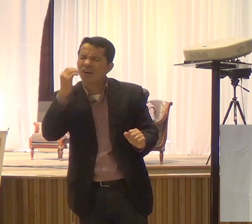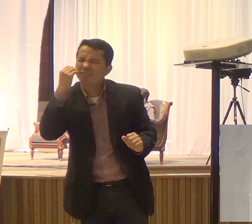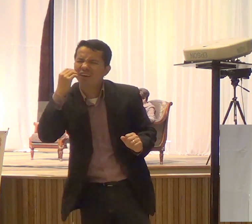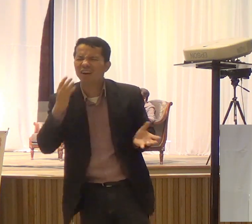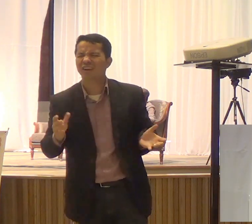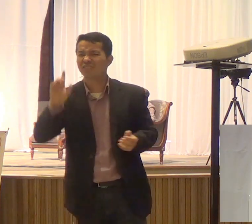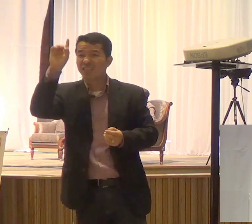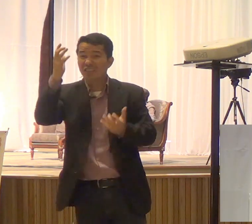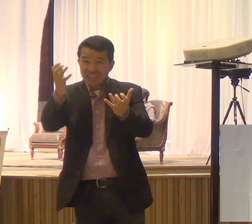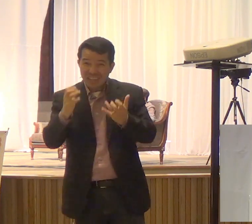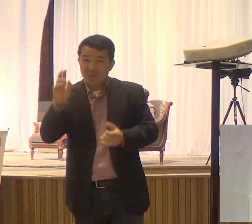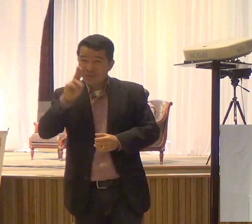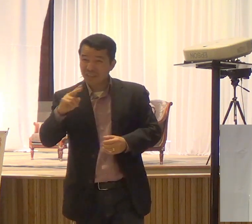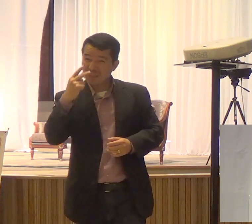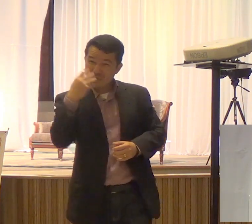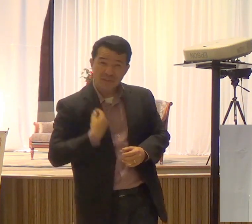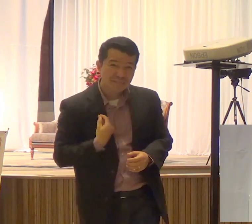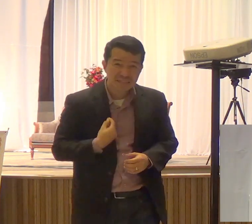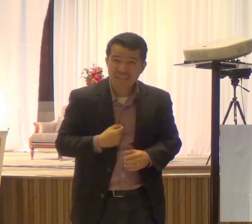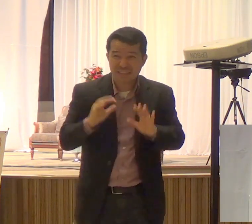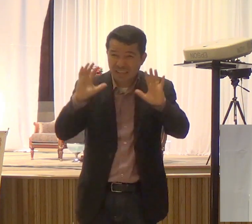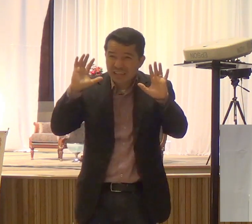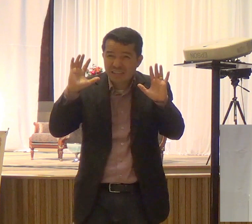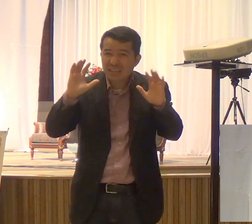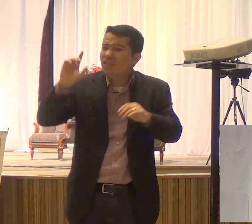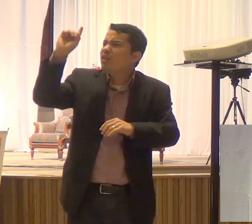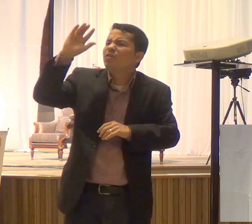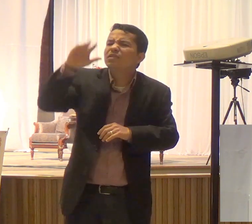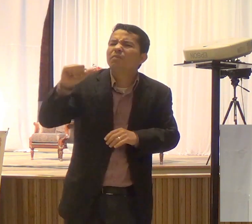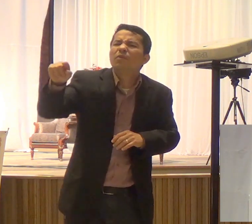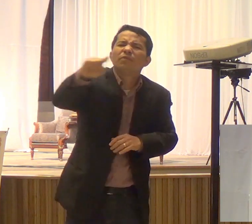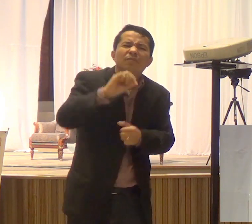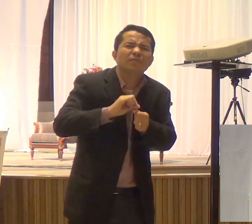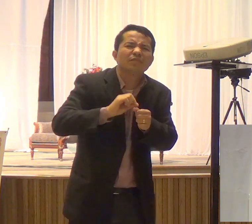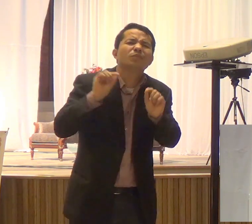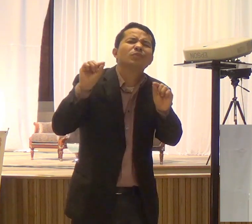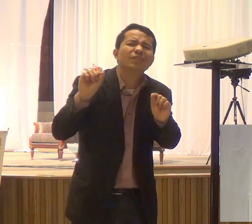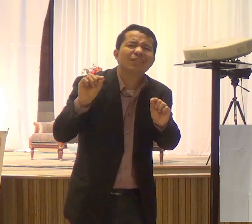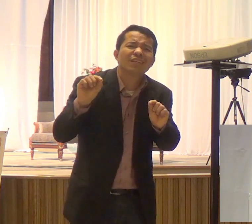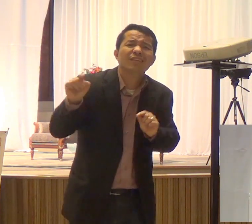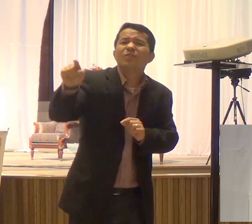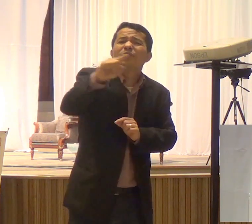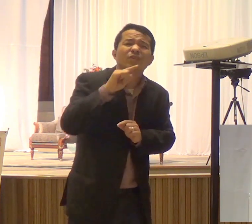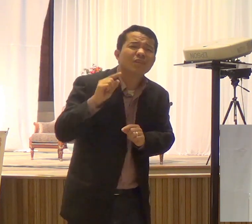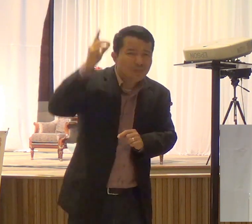Quais são os seus dons? O que o Senhor te chamou para fazer? Como é que Ele te chamou para alcançar